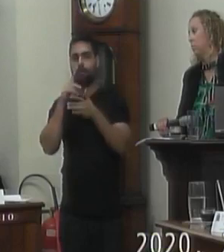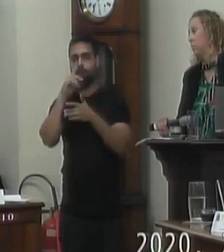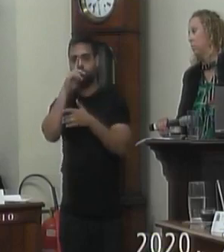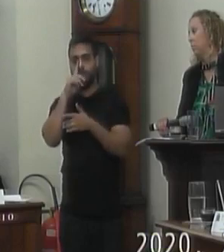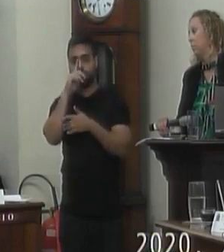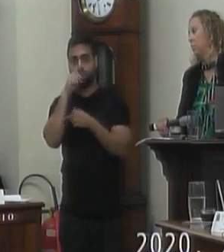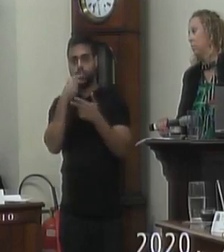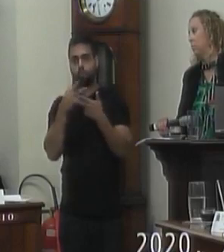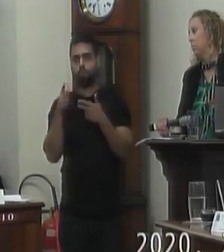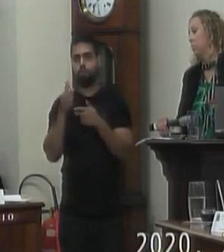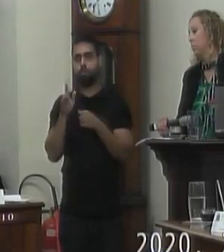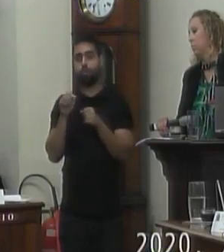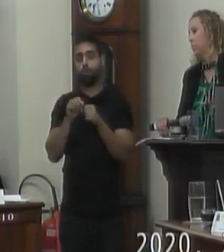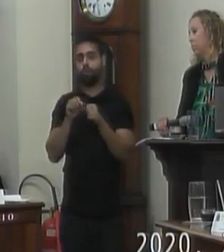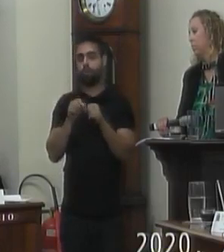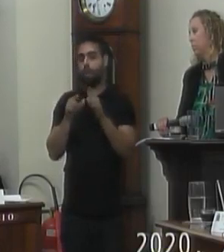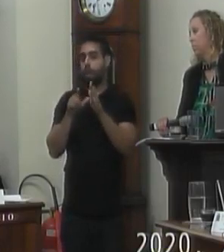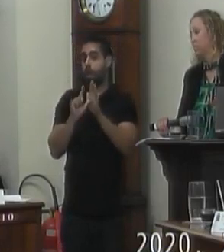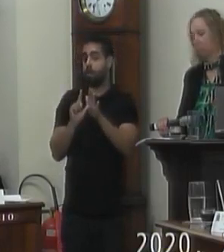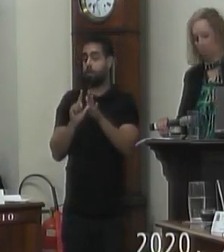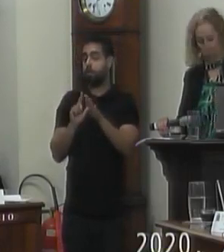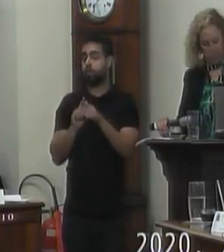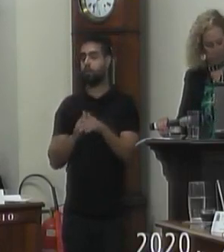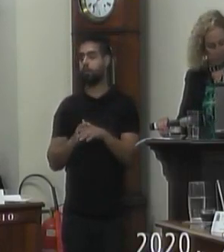são coisas preventivas que tem que ser